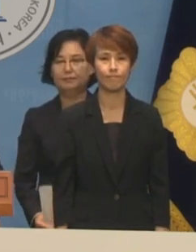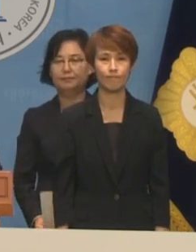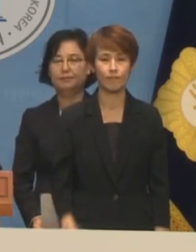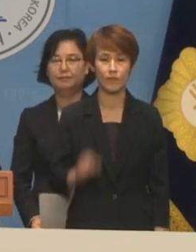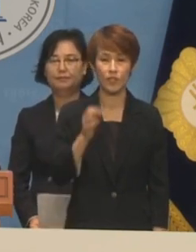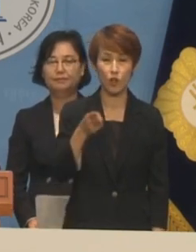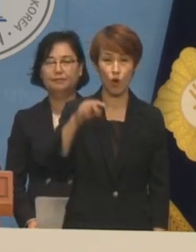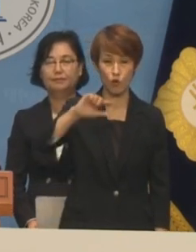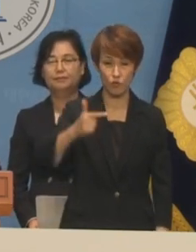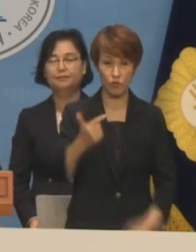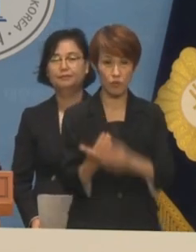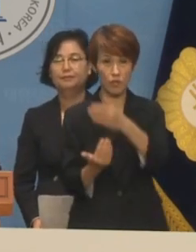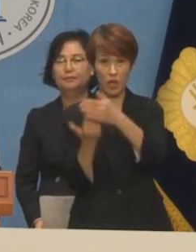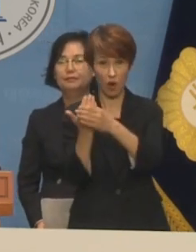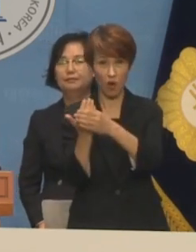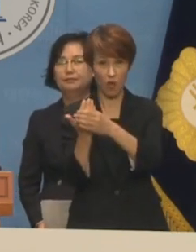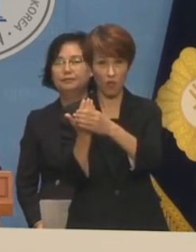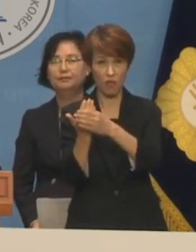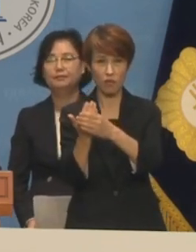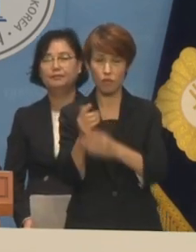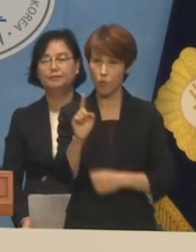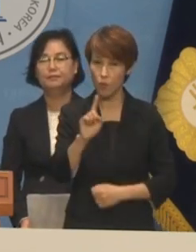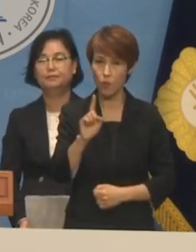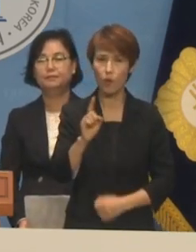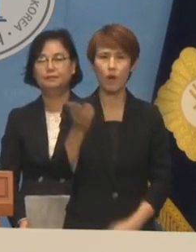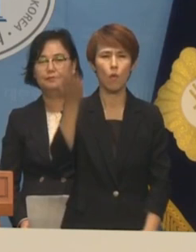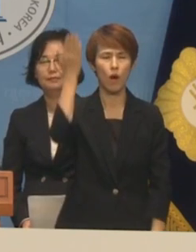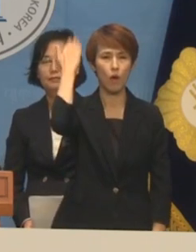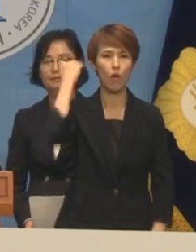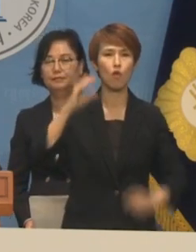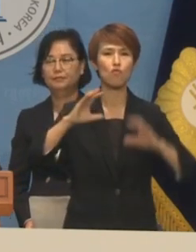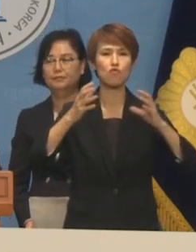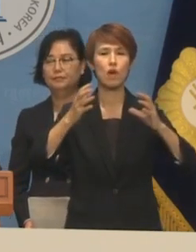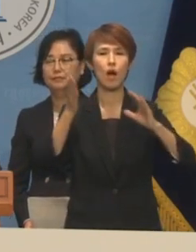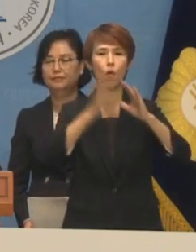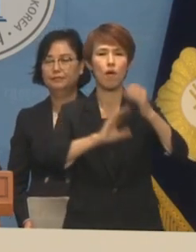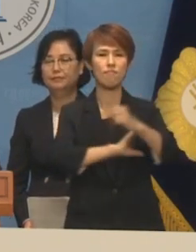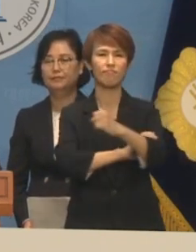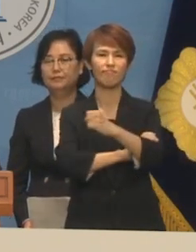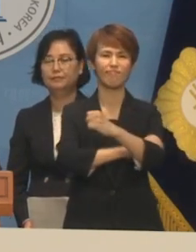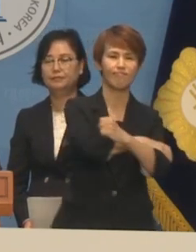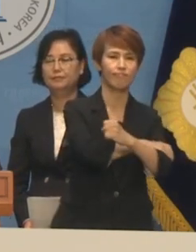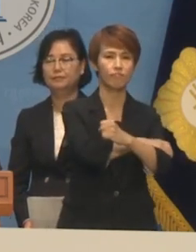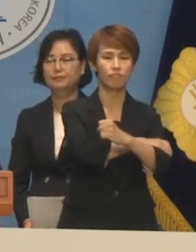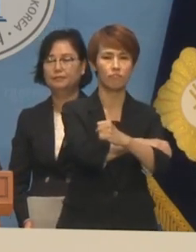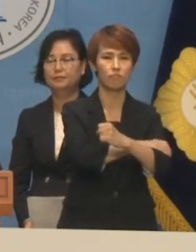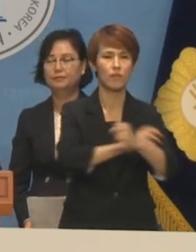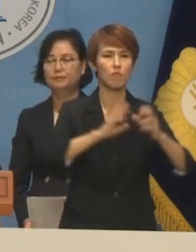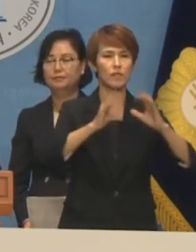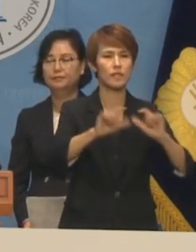여순 사건은 과거 국가 공권력에 의한 민간인이